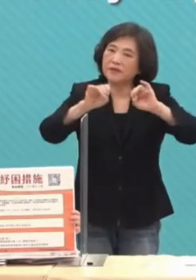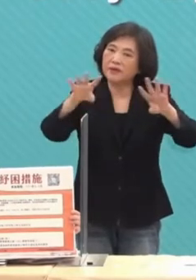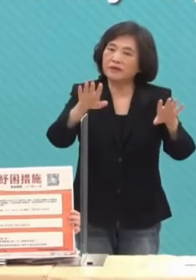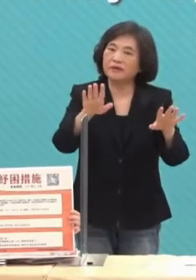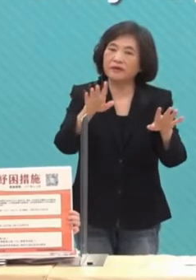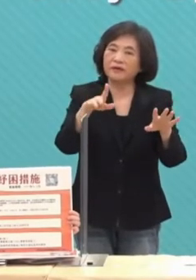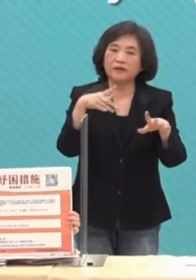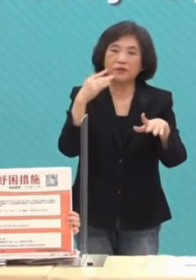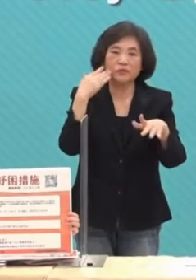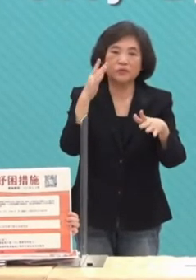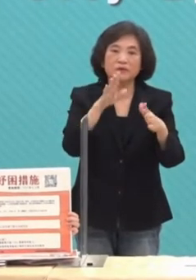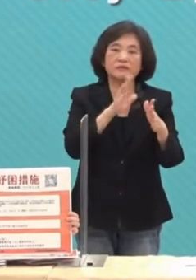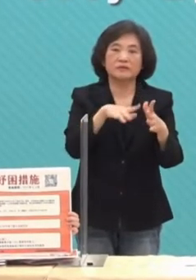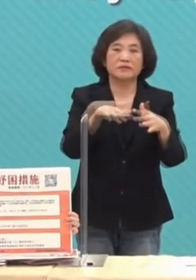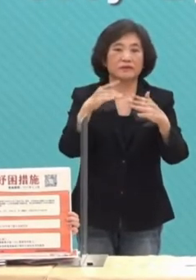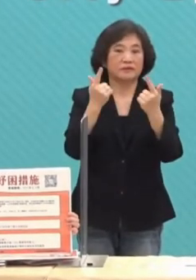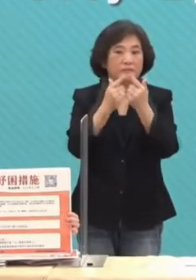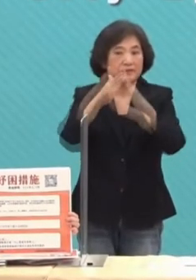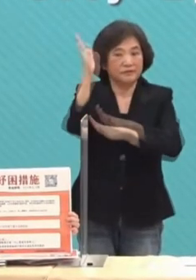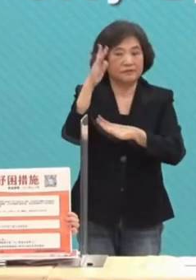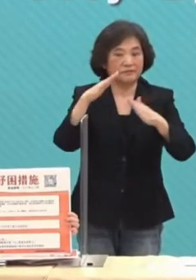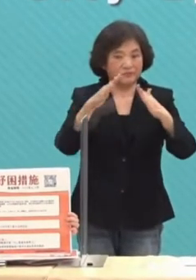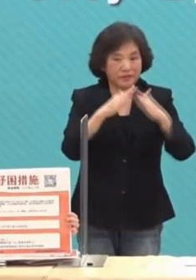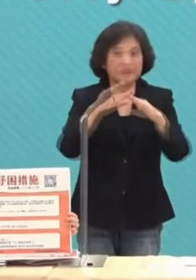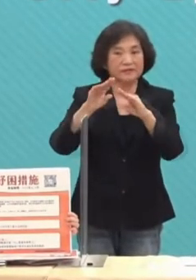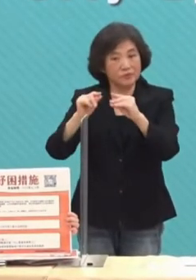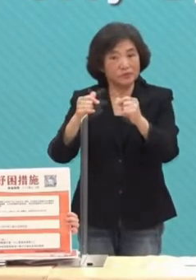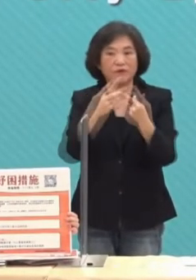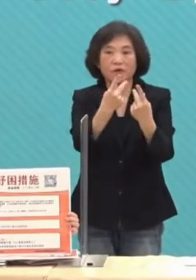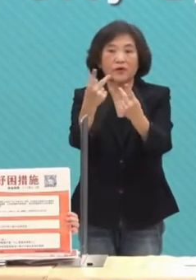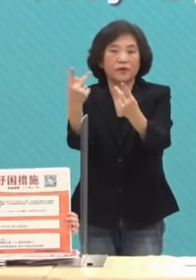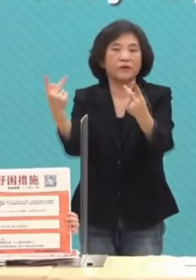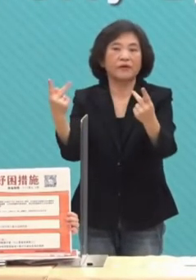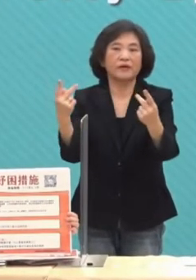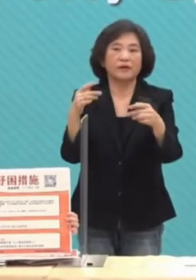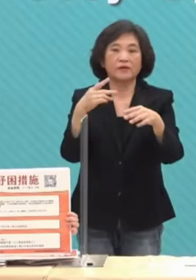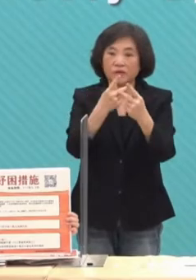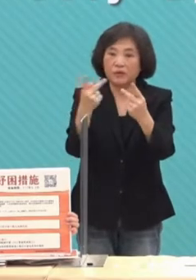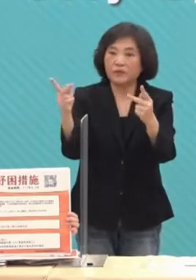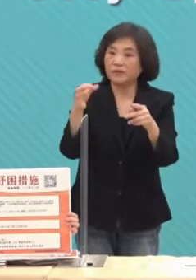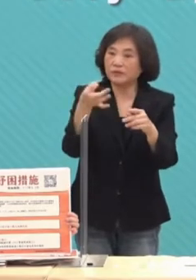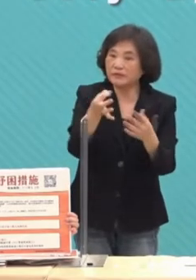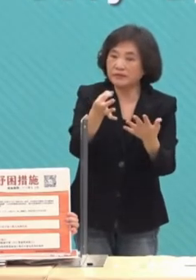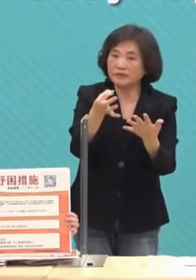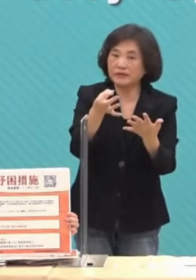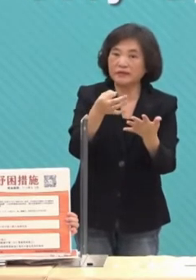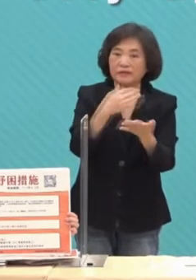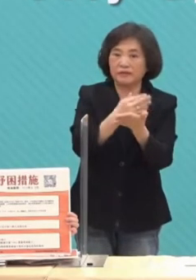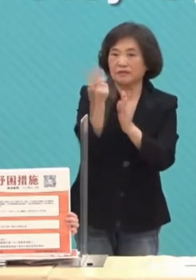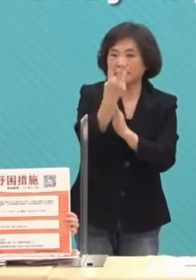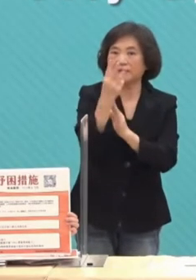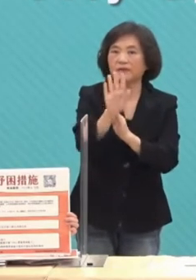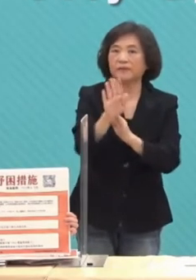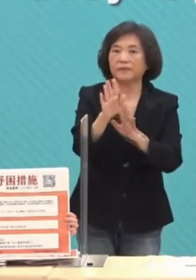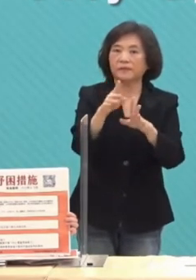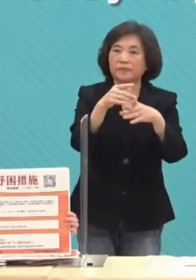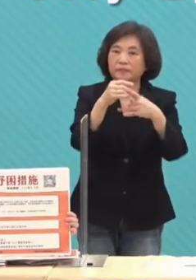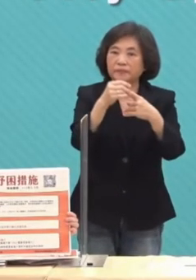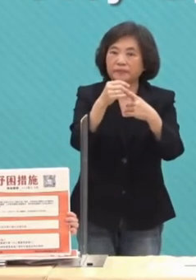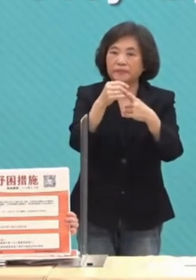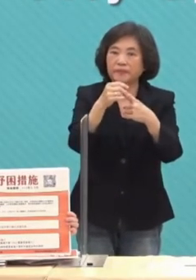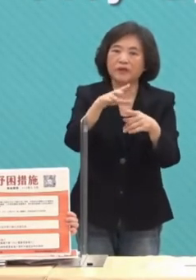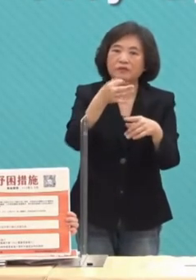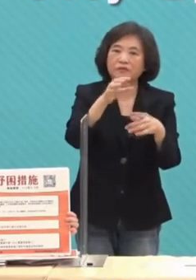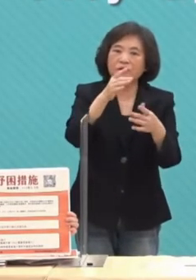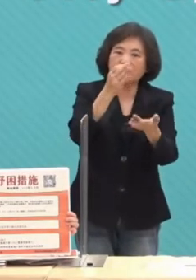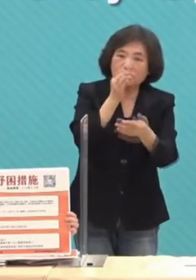到了，就是跟室友公有的室友不动产我们来做承租的，在租金的部分我们有3项的纾困，那包含了